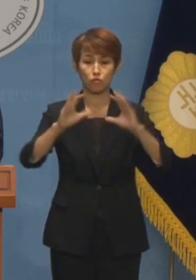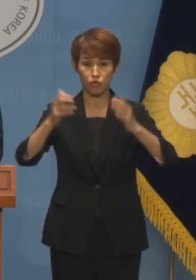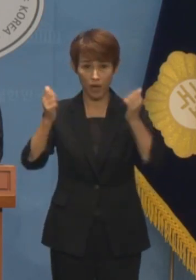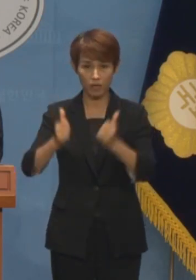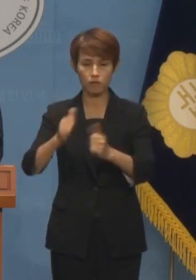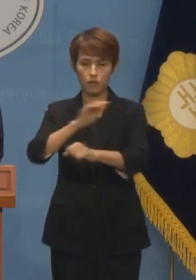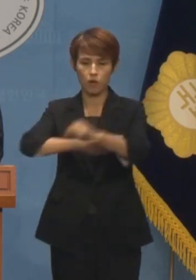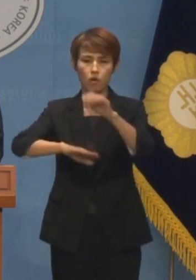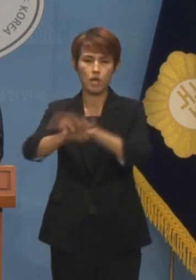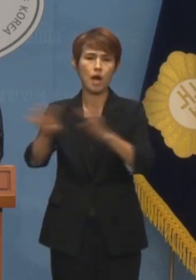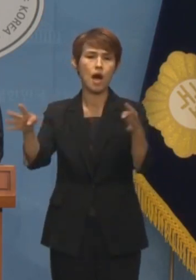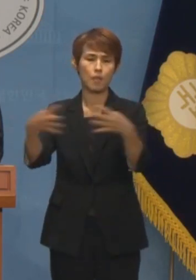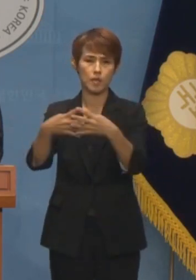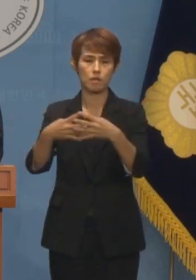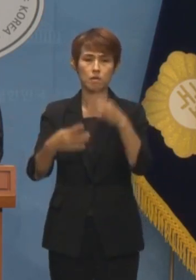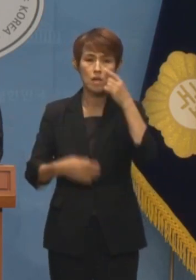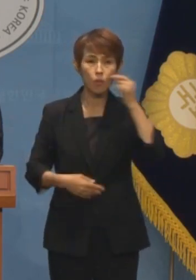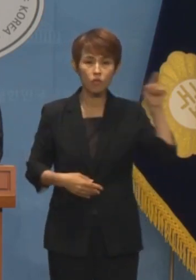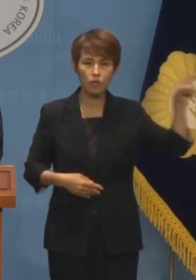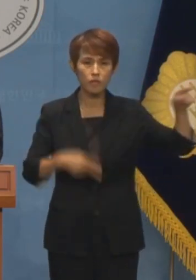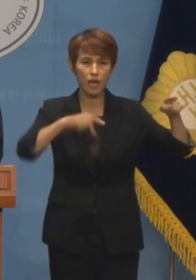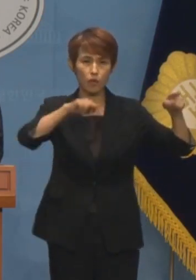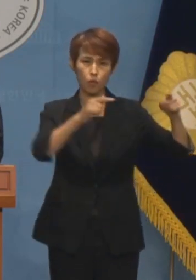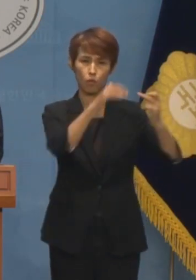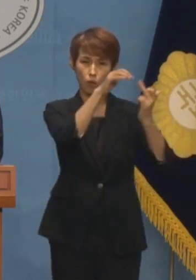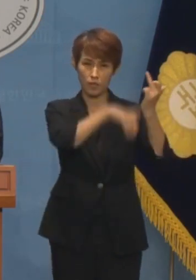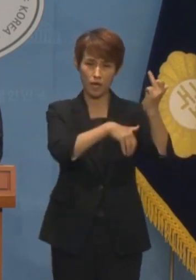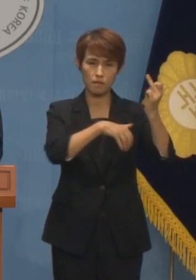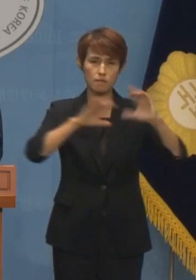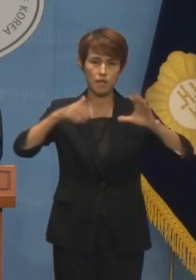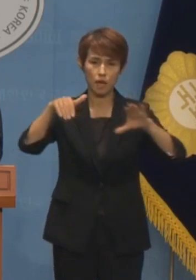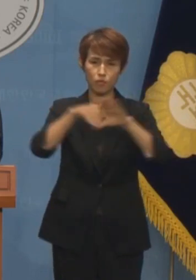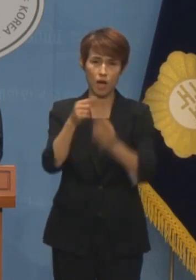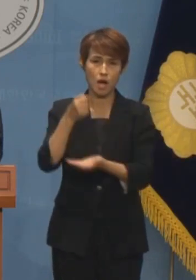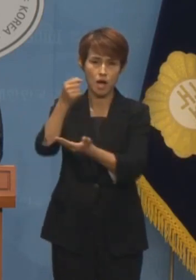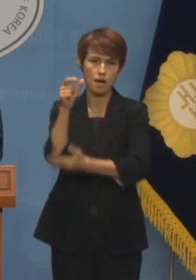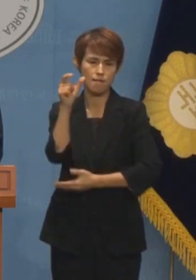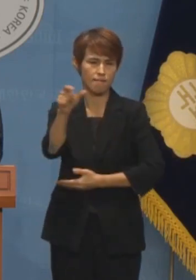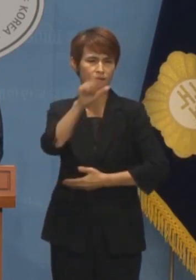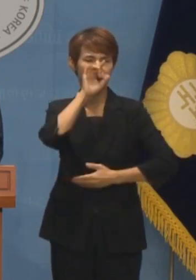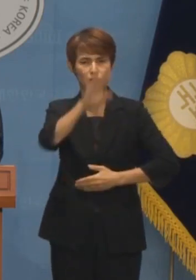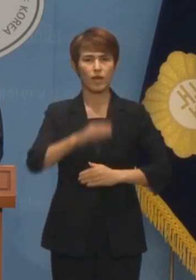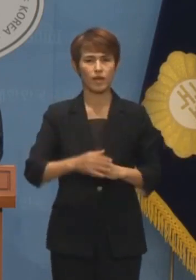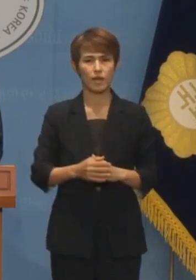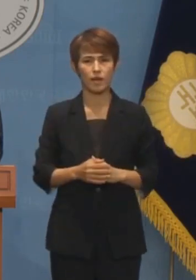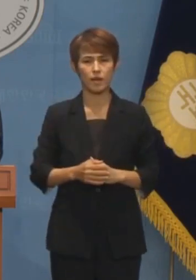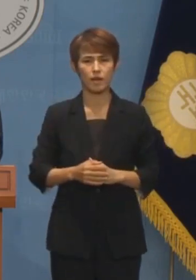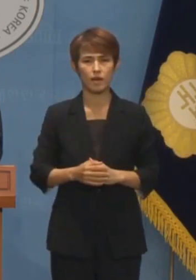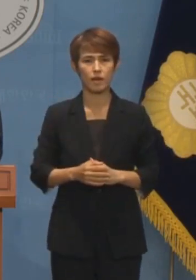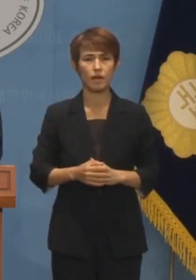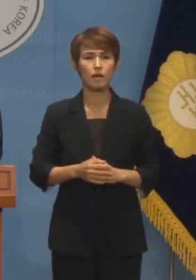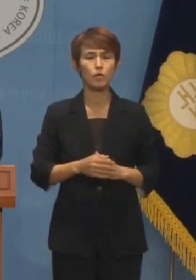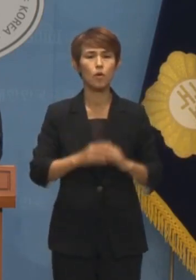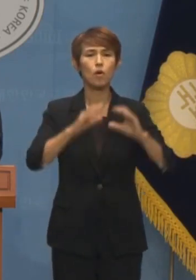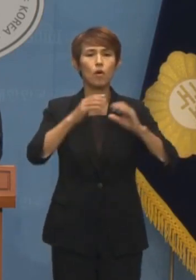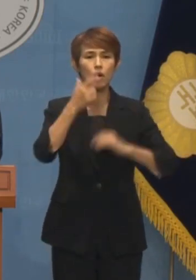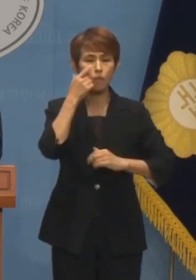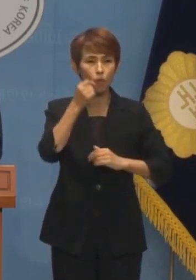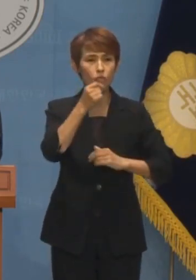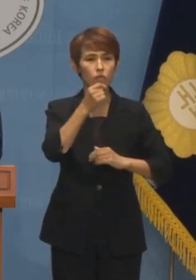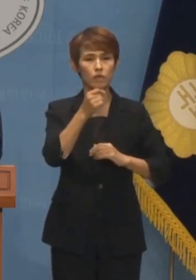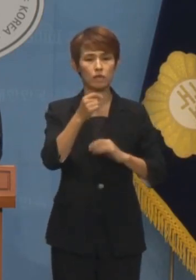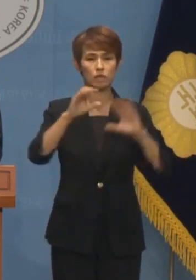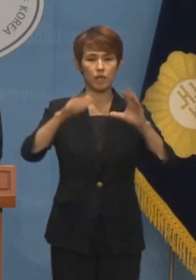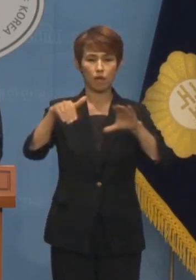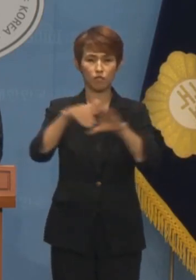여야 합의로 일본 정부의 사도강산 세계유산 등재 추진 철회 및 일본 근대산업시설 유네스코 권고